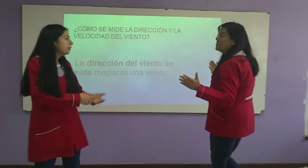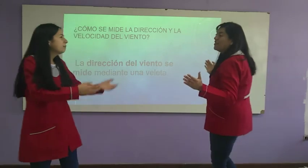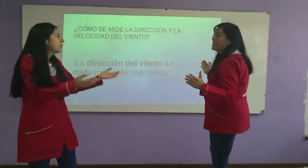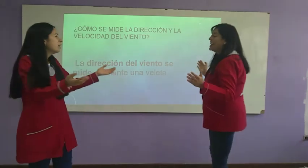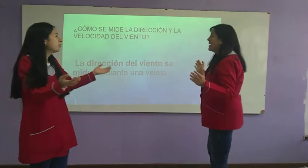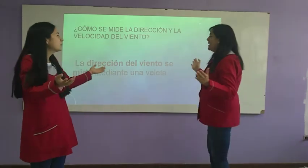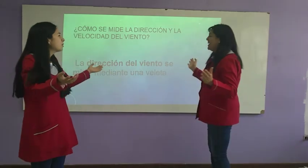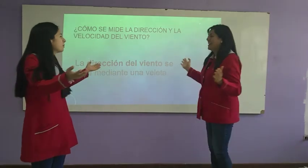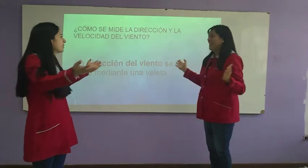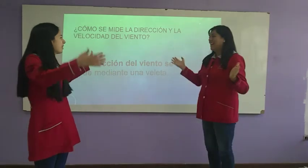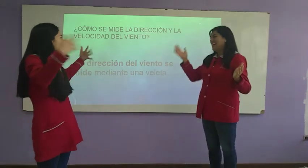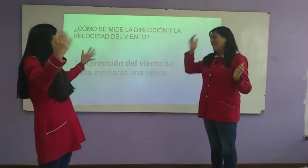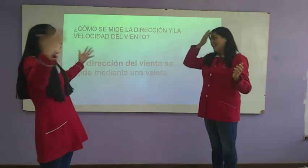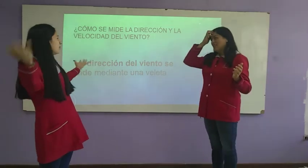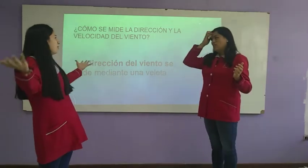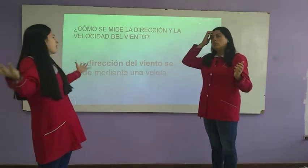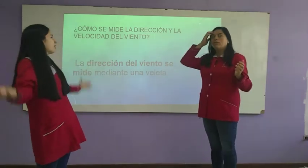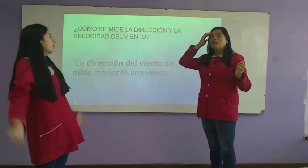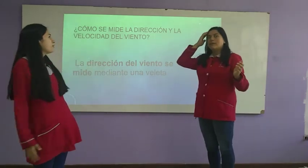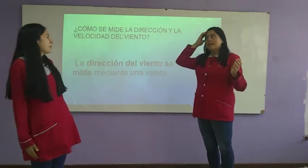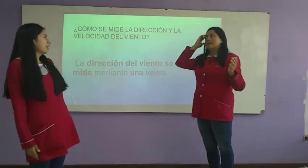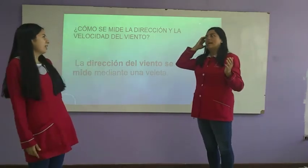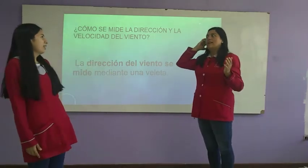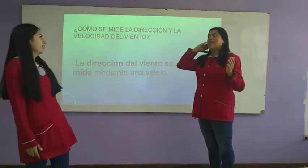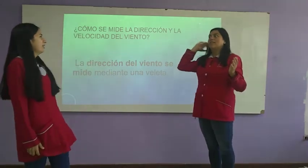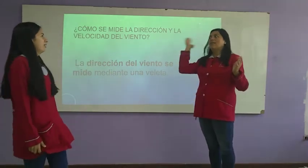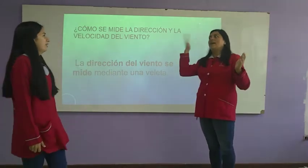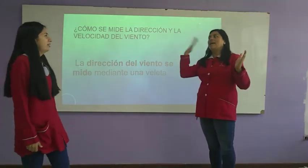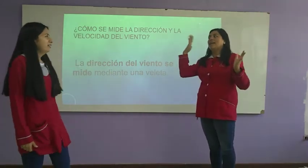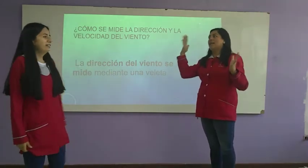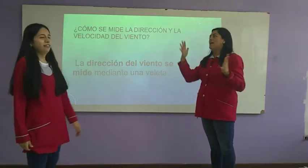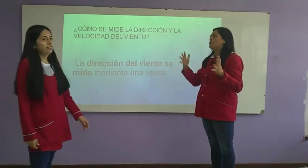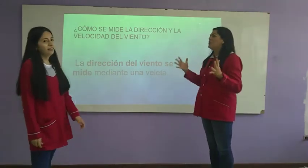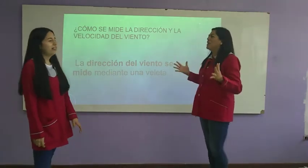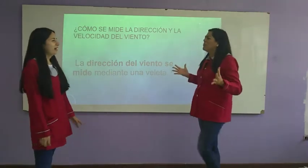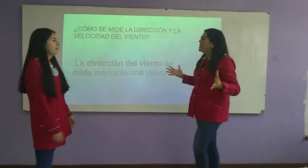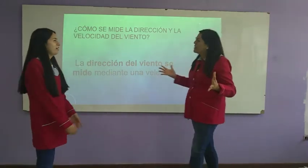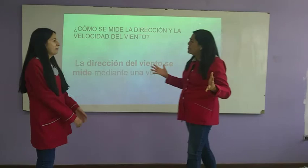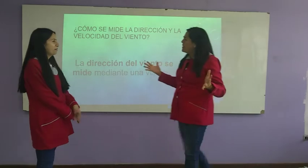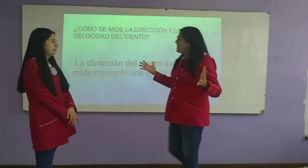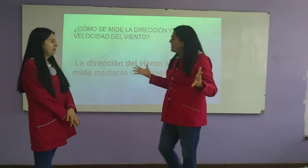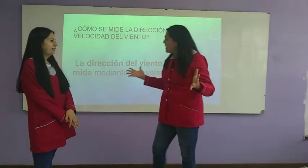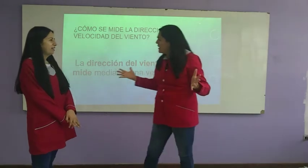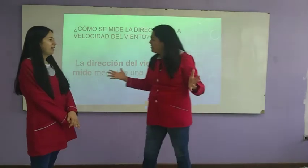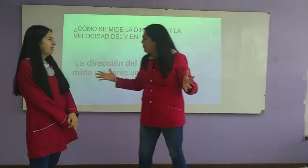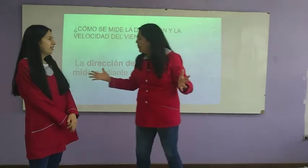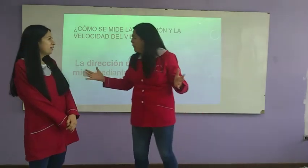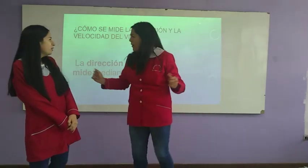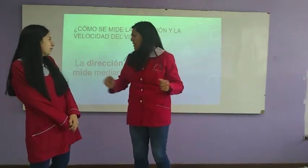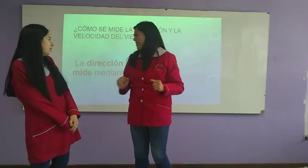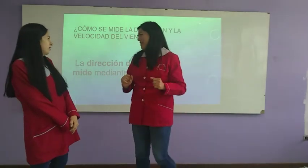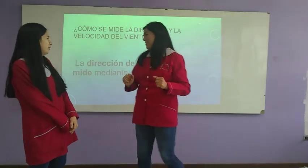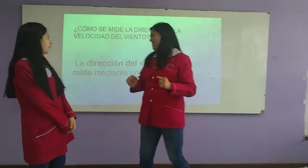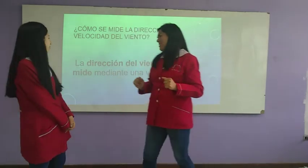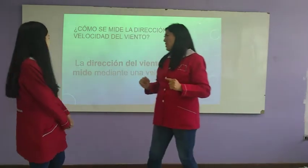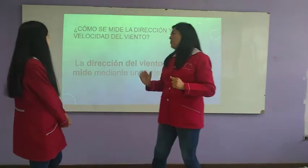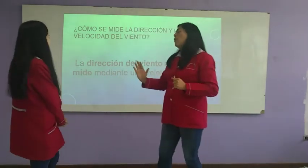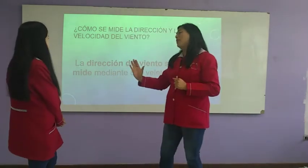Juanita. Mire, justo, Miss, estaba justo... Justo, mi Juanita, entonces era que teníamos... No la podíamos medir entre las dos, por Juanita. No. O podíamos